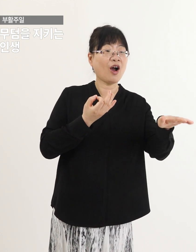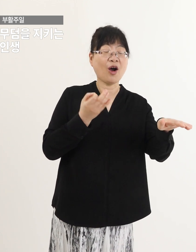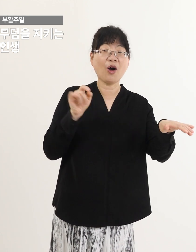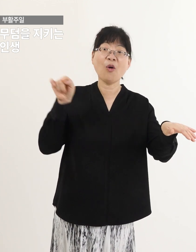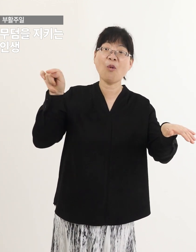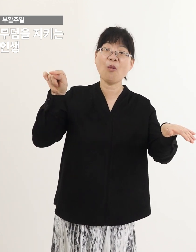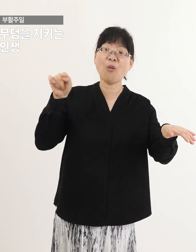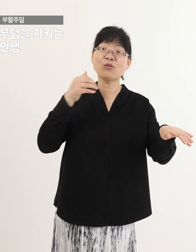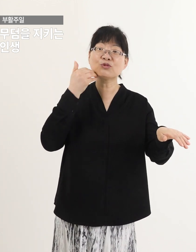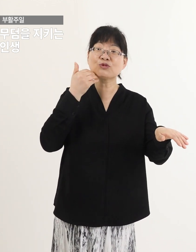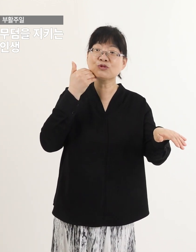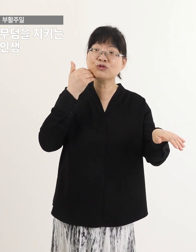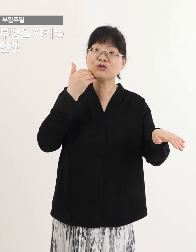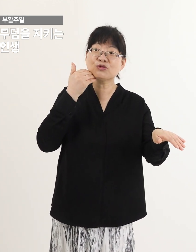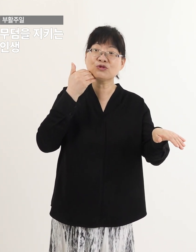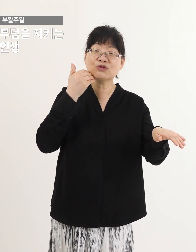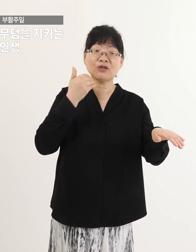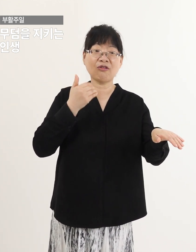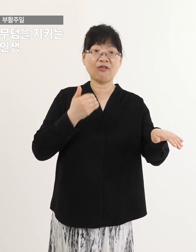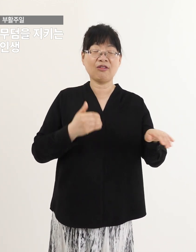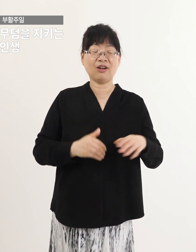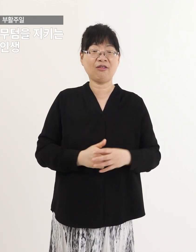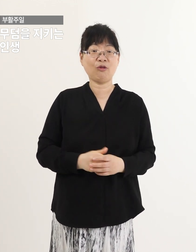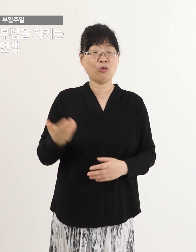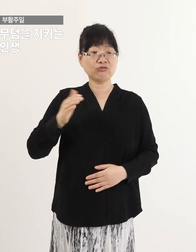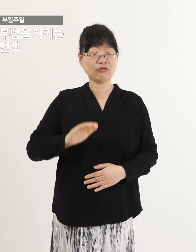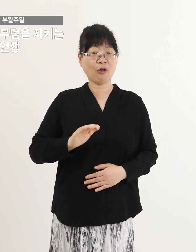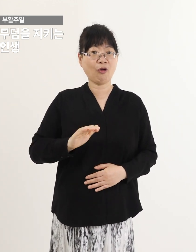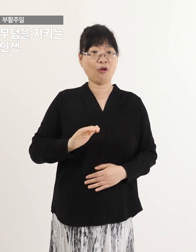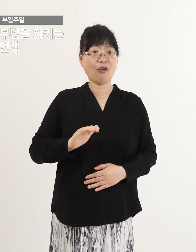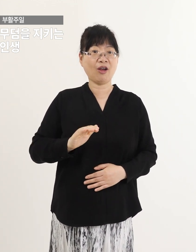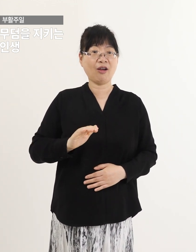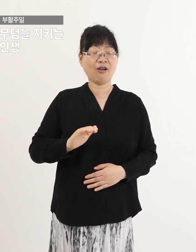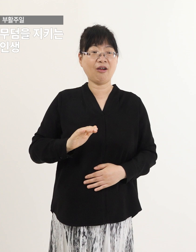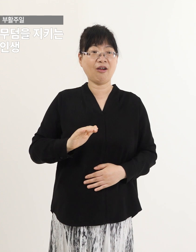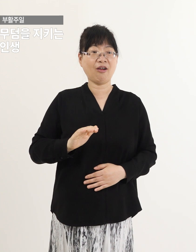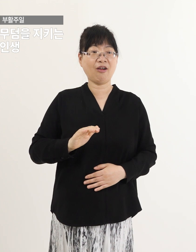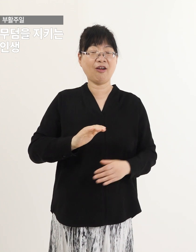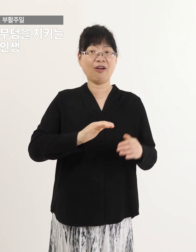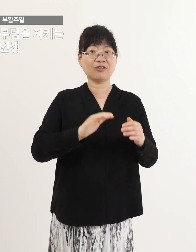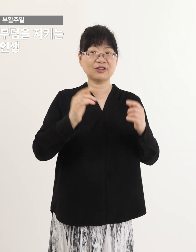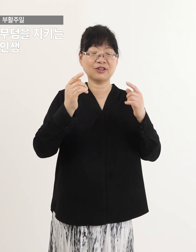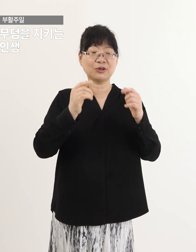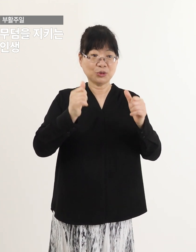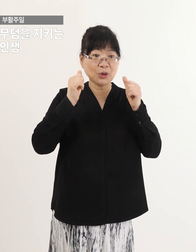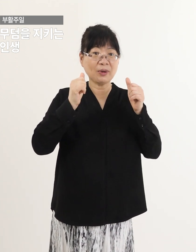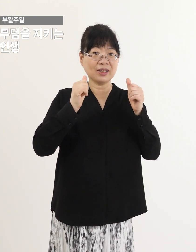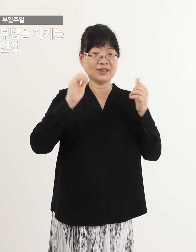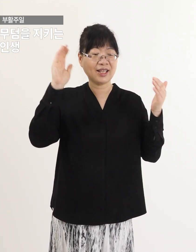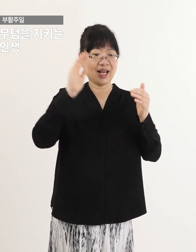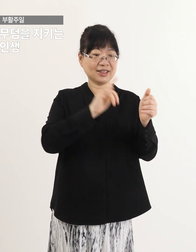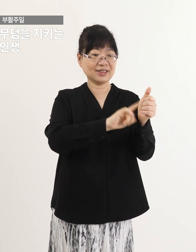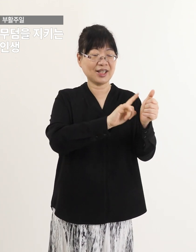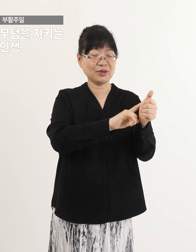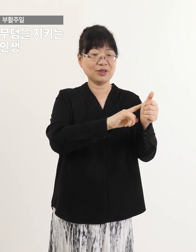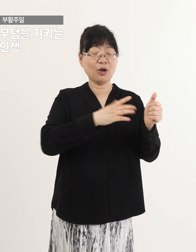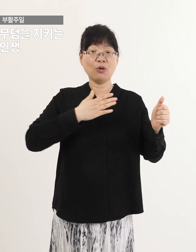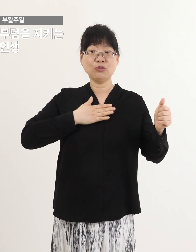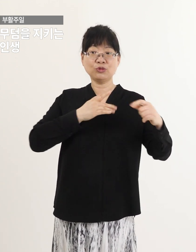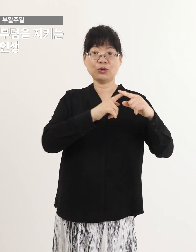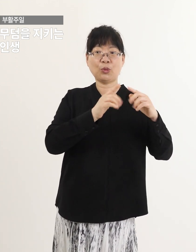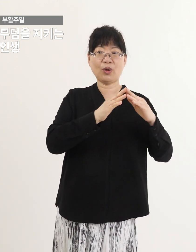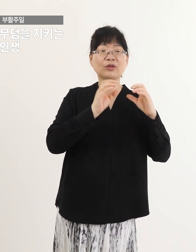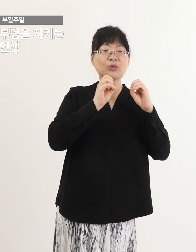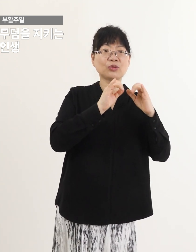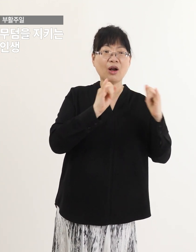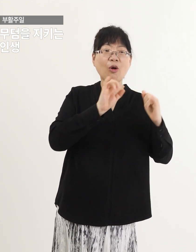누구셔? 물어보는 거예요. 그러니까 이제 이 친구가 우리 그 교회 전도사님이라고 이렇게 선뜻 얘기를 하질